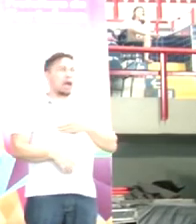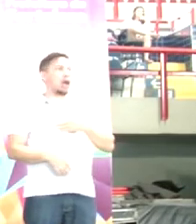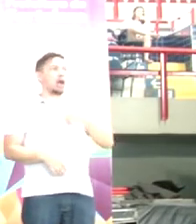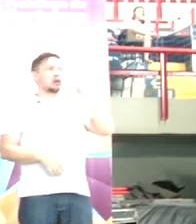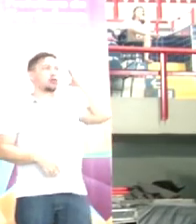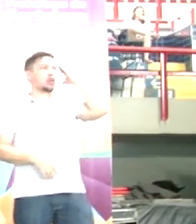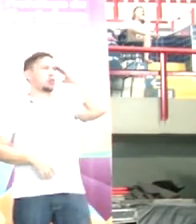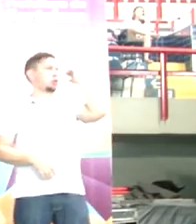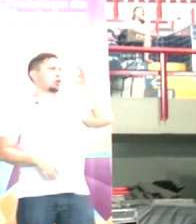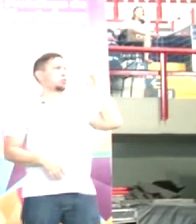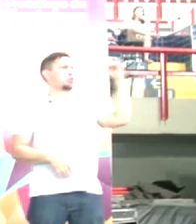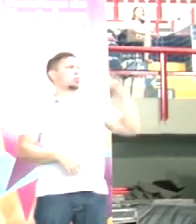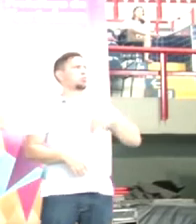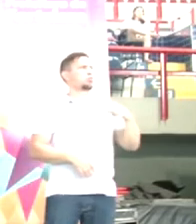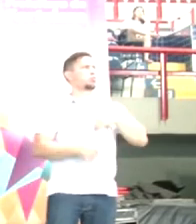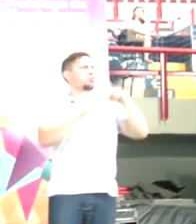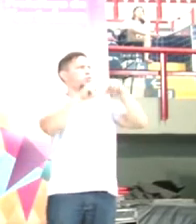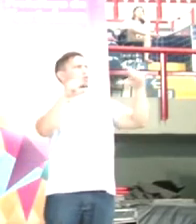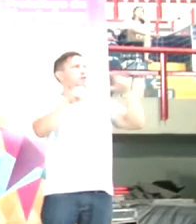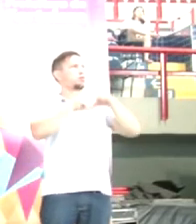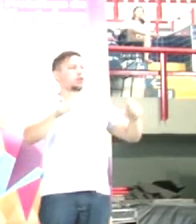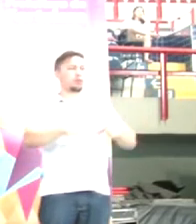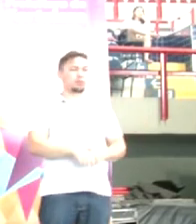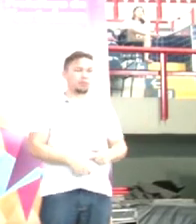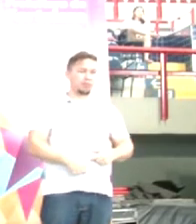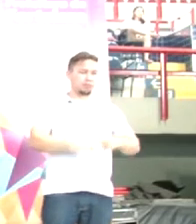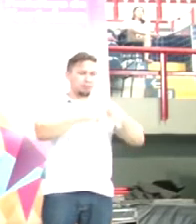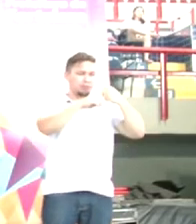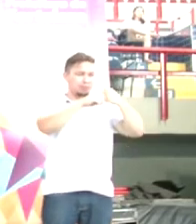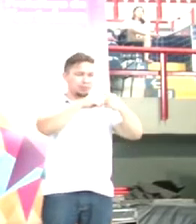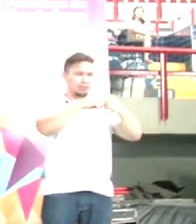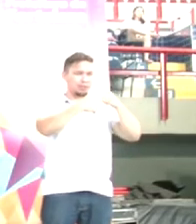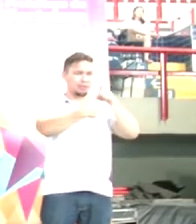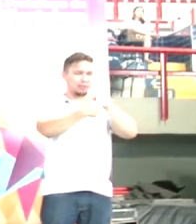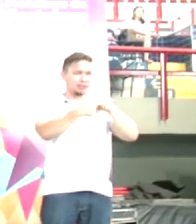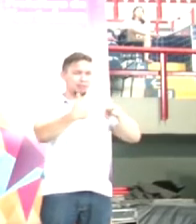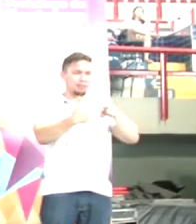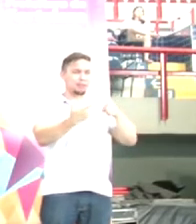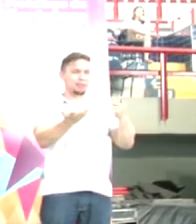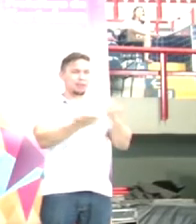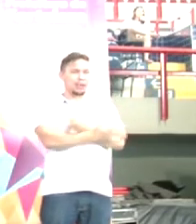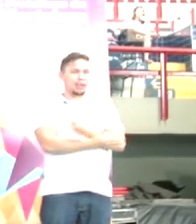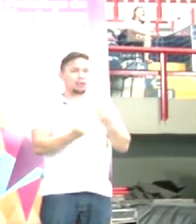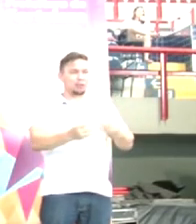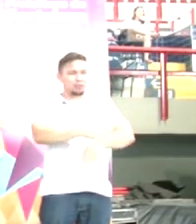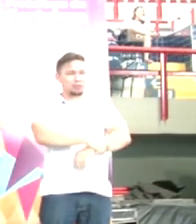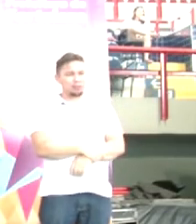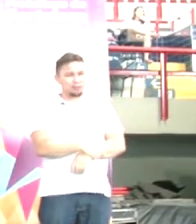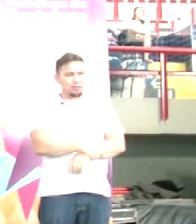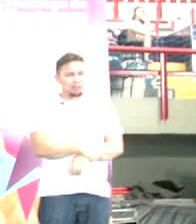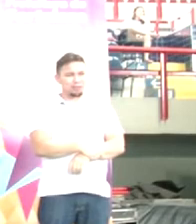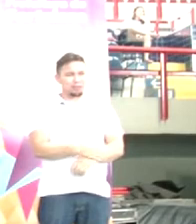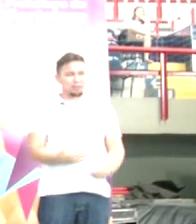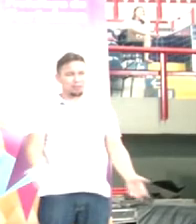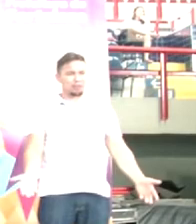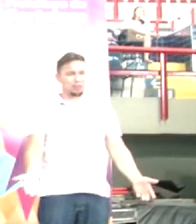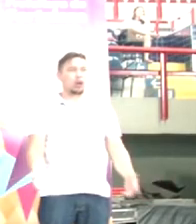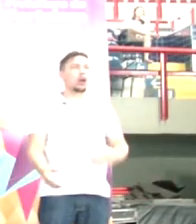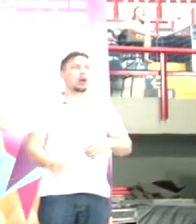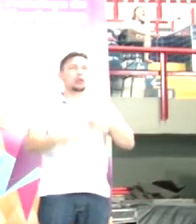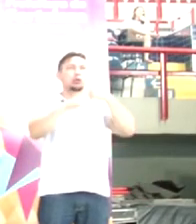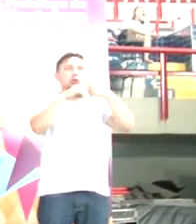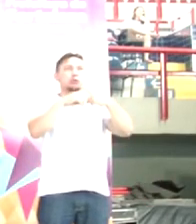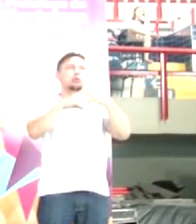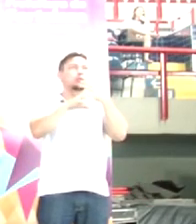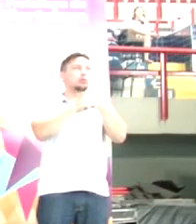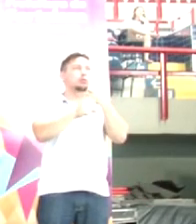saber tudo de geometria espacial, todas as fórmulas e errar nas contas. Não adianta. É mais fácil o contrário. Saber fazer as